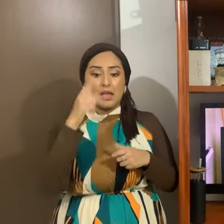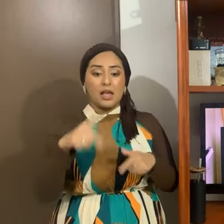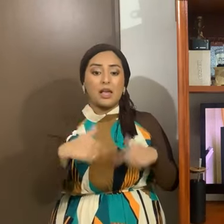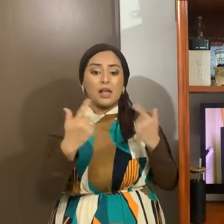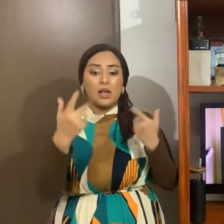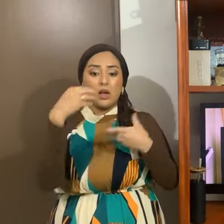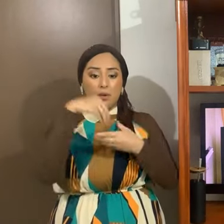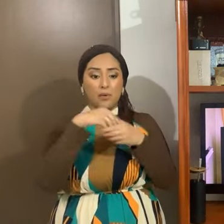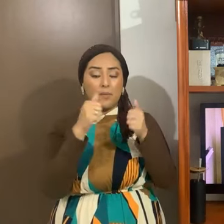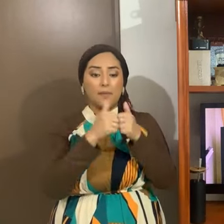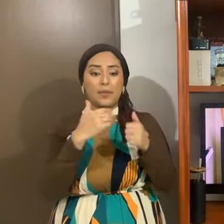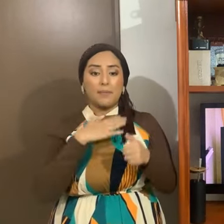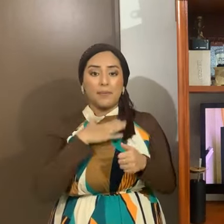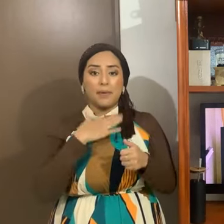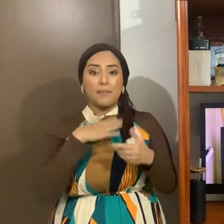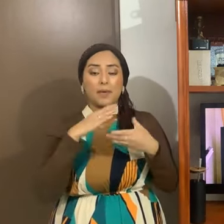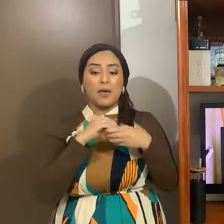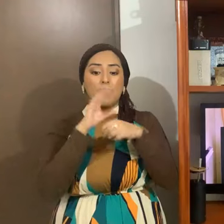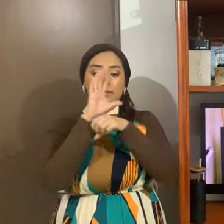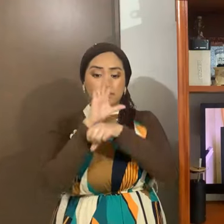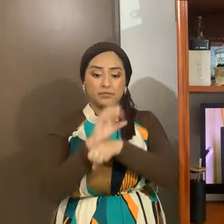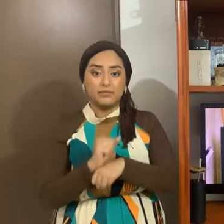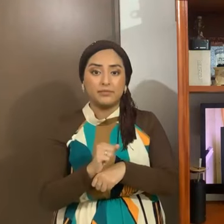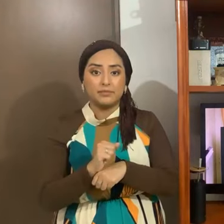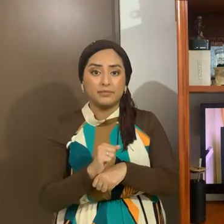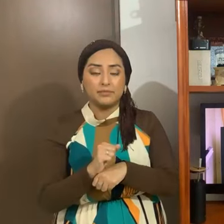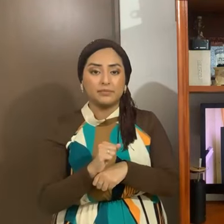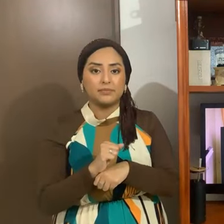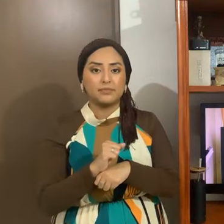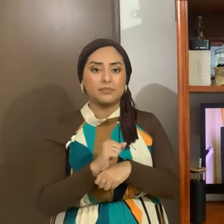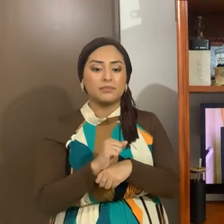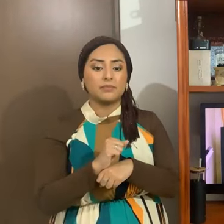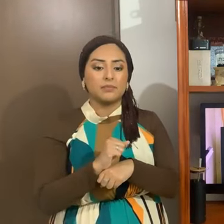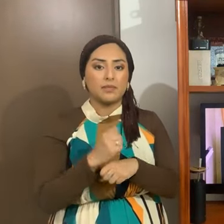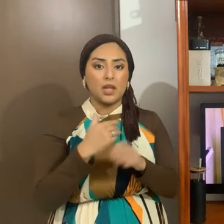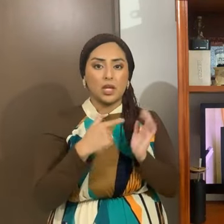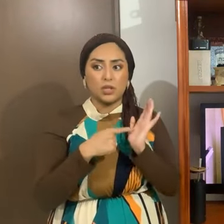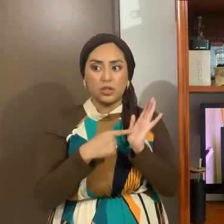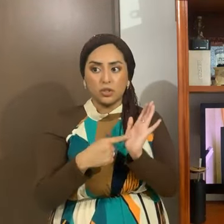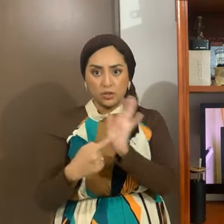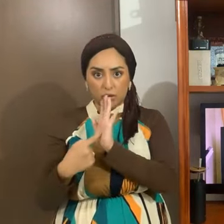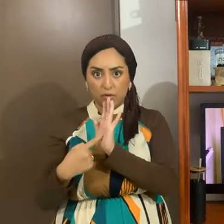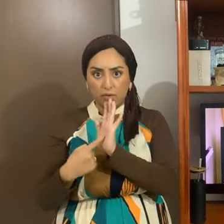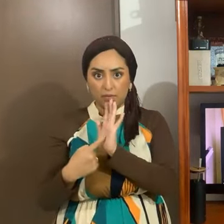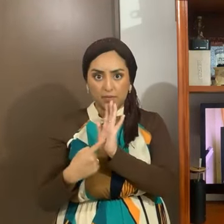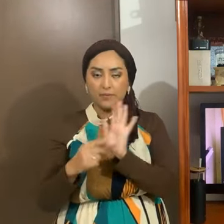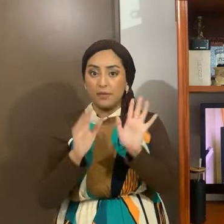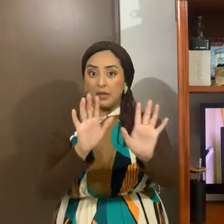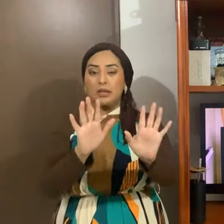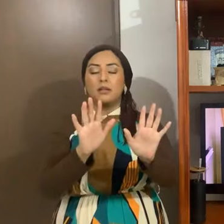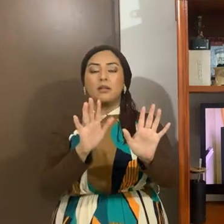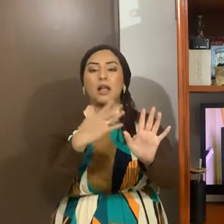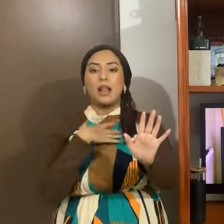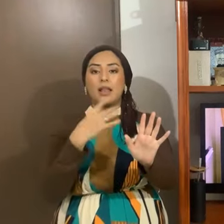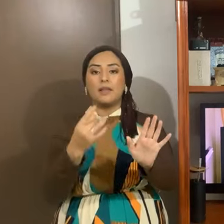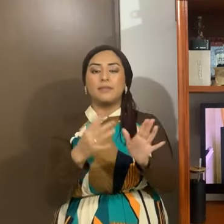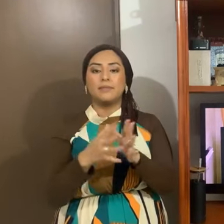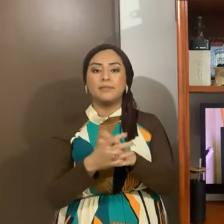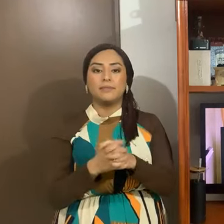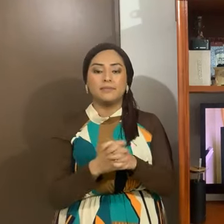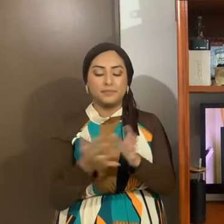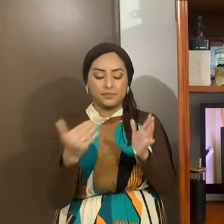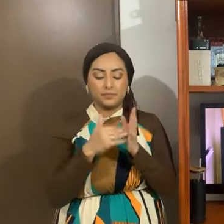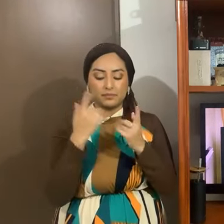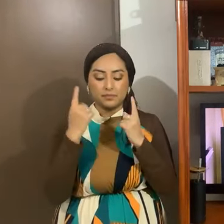en mí, mis acciones y mis hábitos lo reflejan. A ver, esto a mí me gusta mucho, vamos a